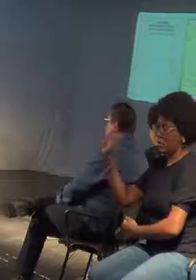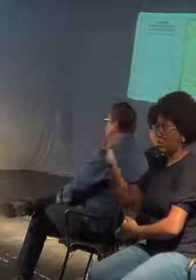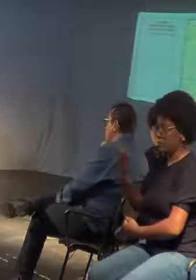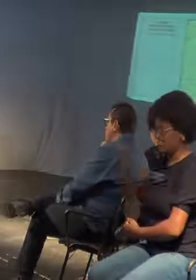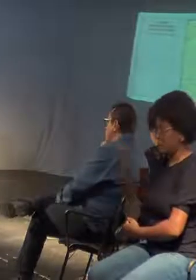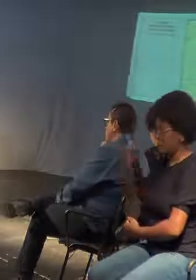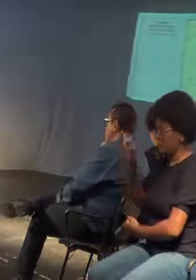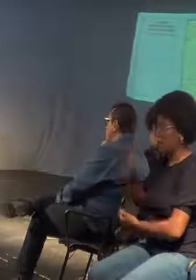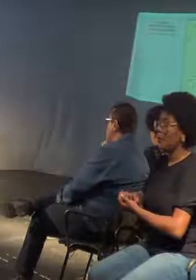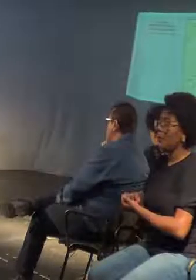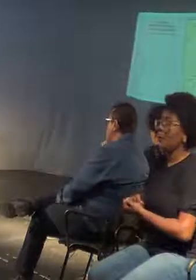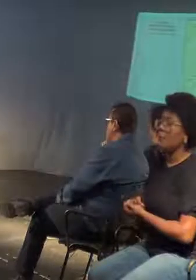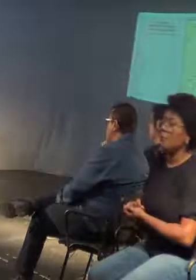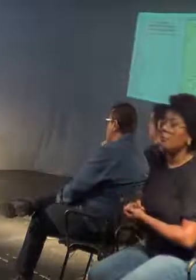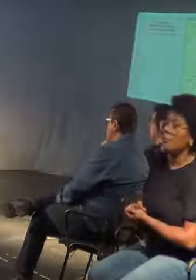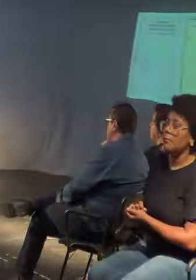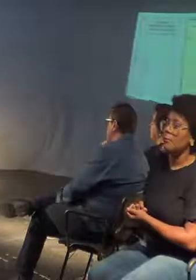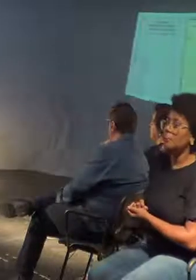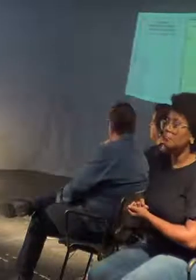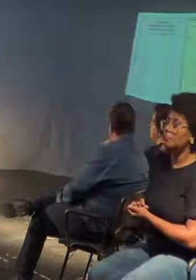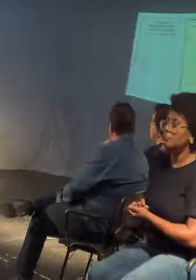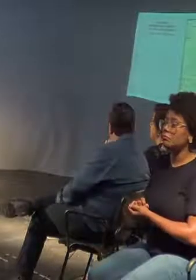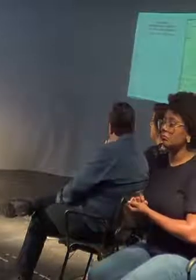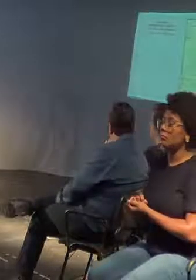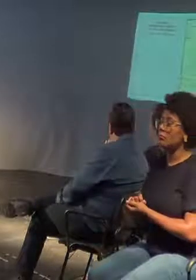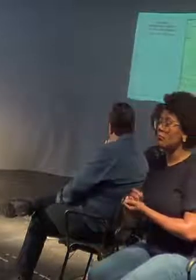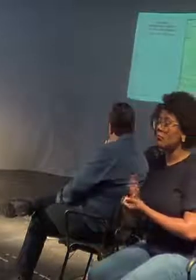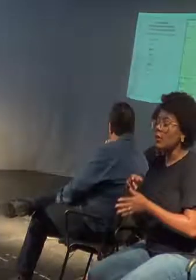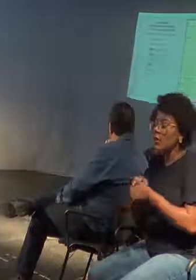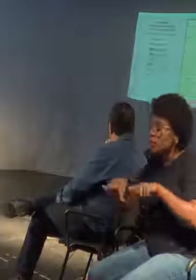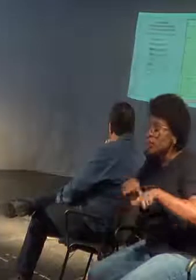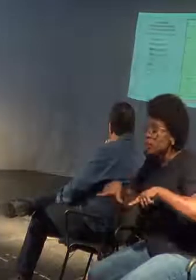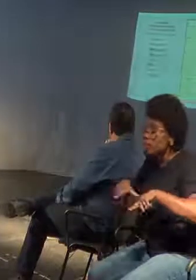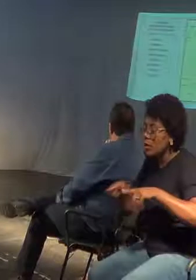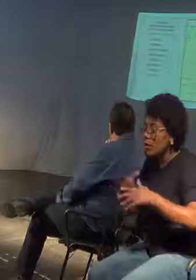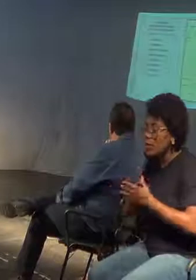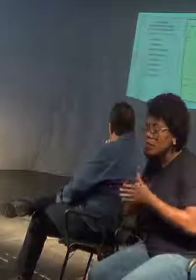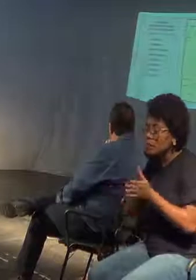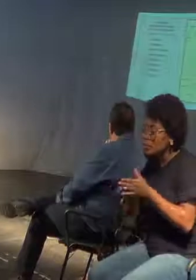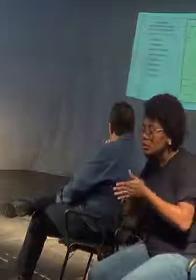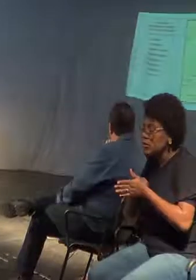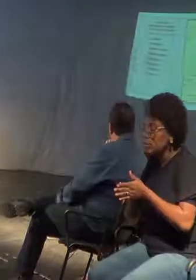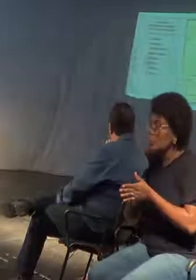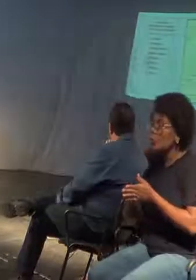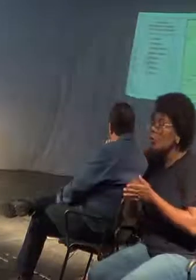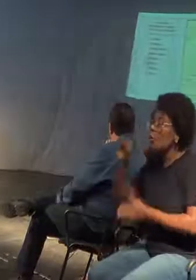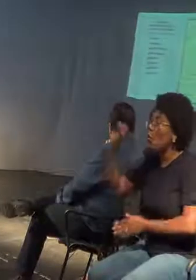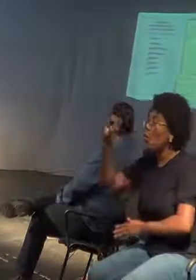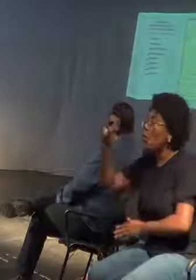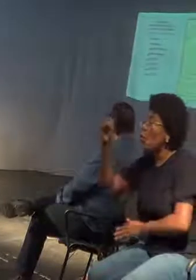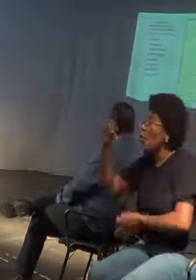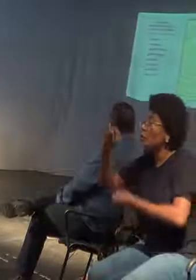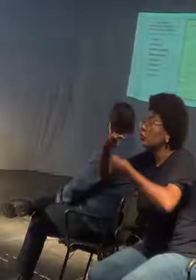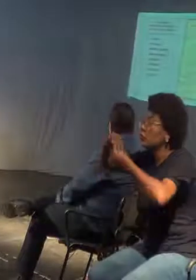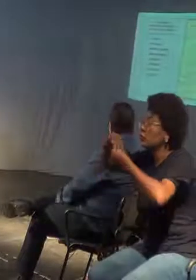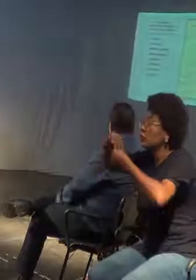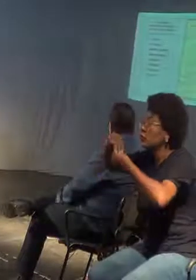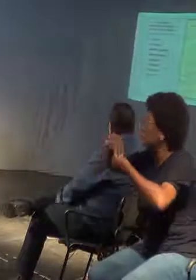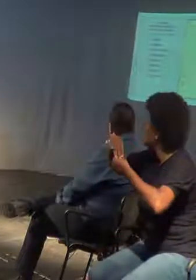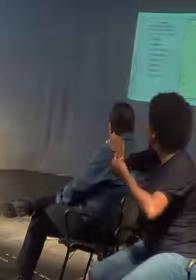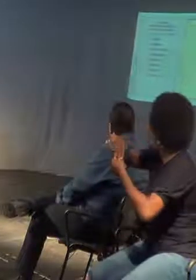na superintendência lá na SEDU, e eles trabalharam com 8 municípios